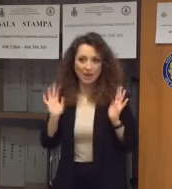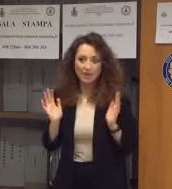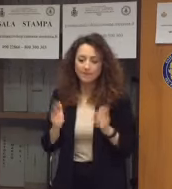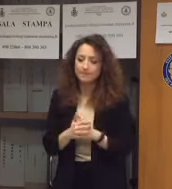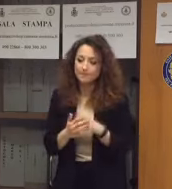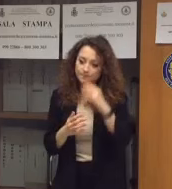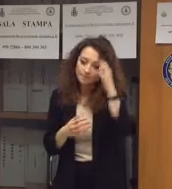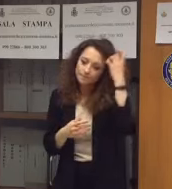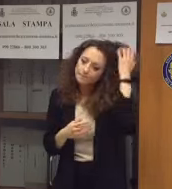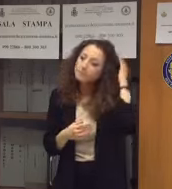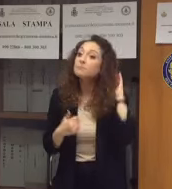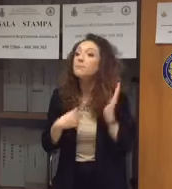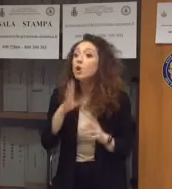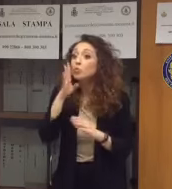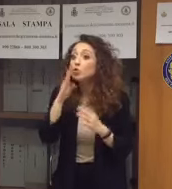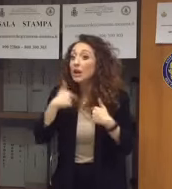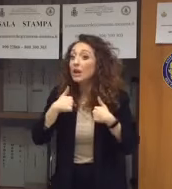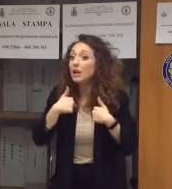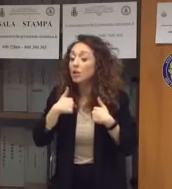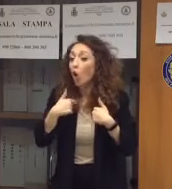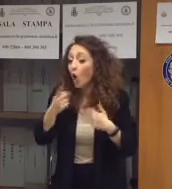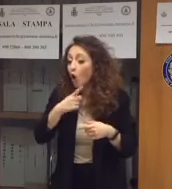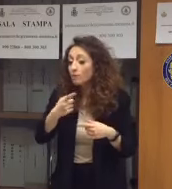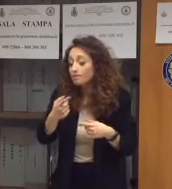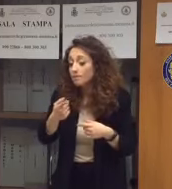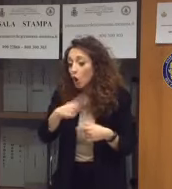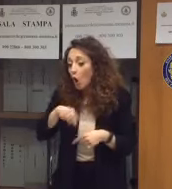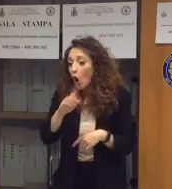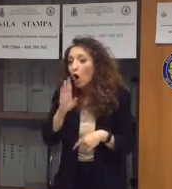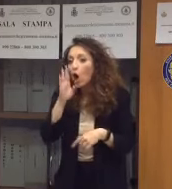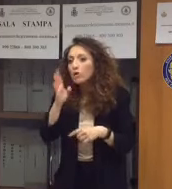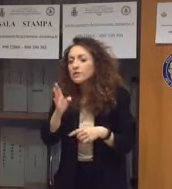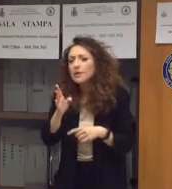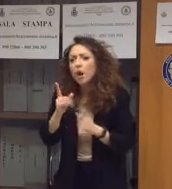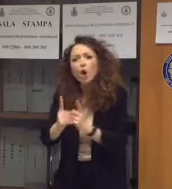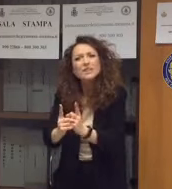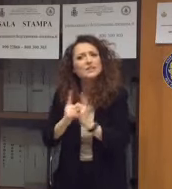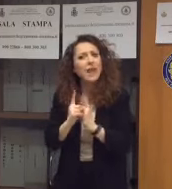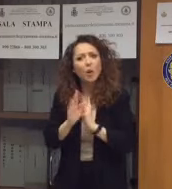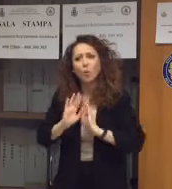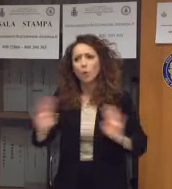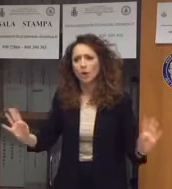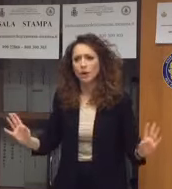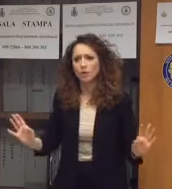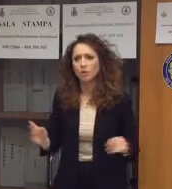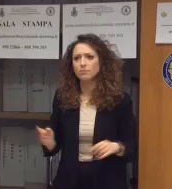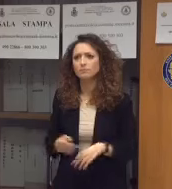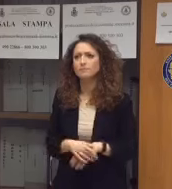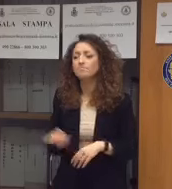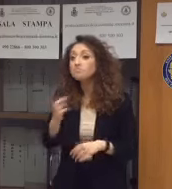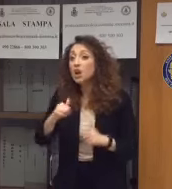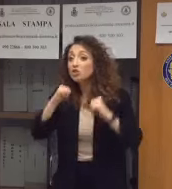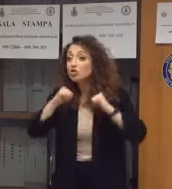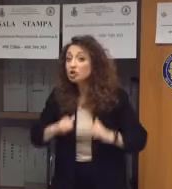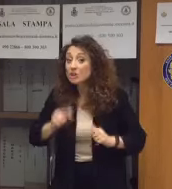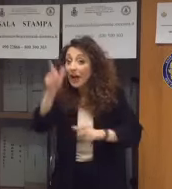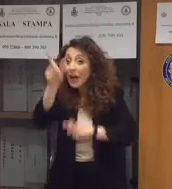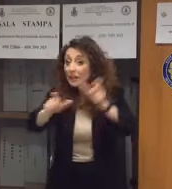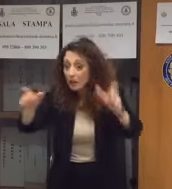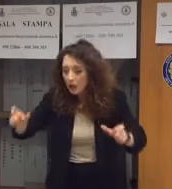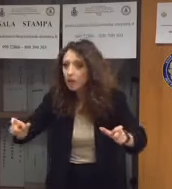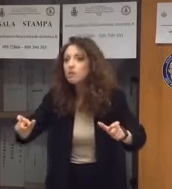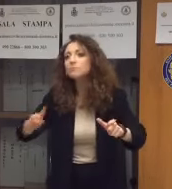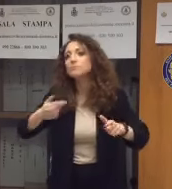abbiamo suggerito noi, il consiglio che abbiamo dato noi, è stato seguito. Noi infatti abbiamo invitato i cittadini a fare tutto da